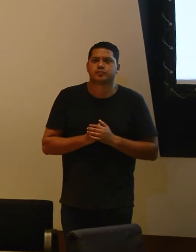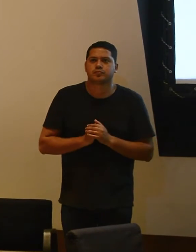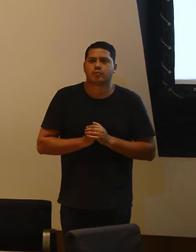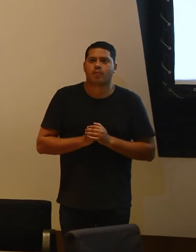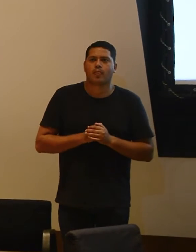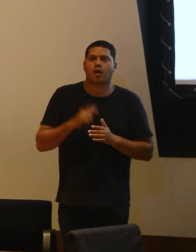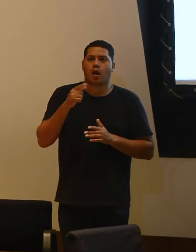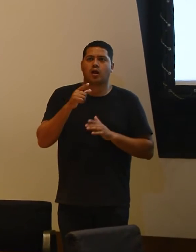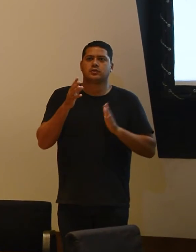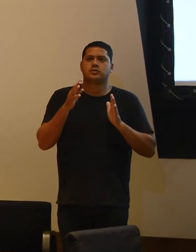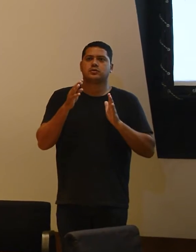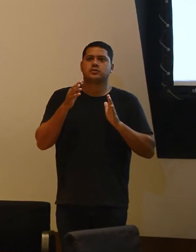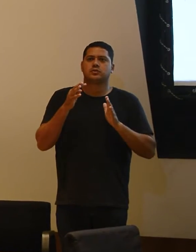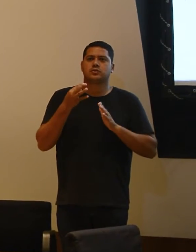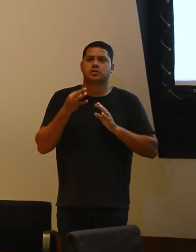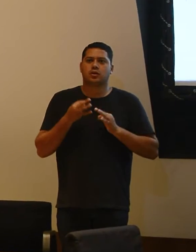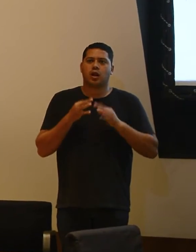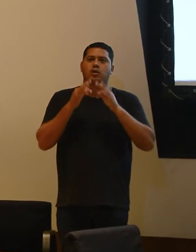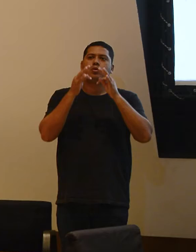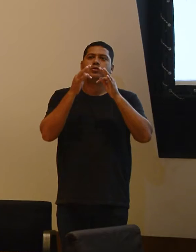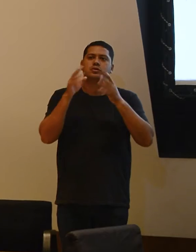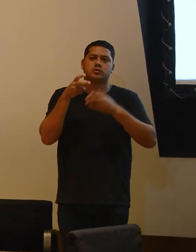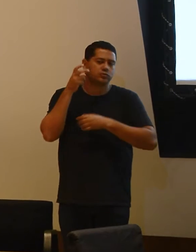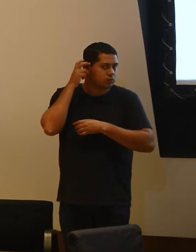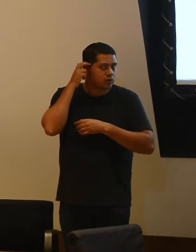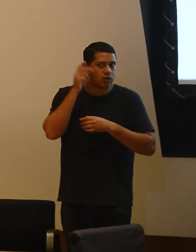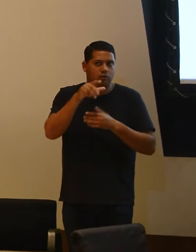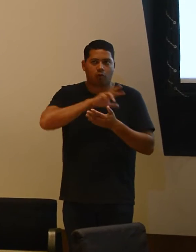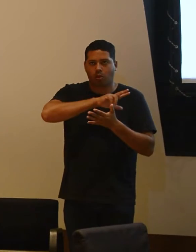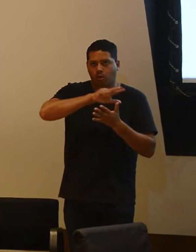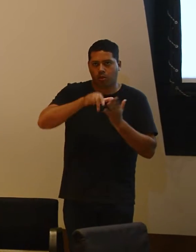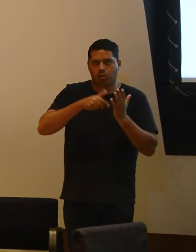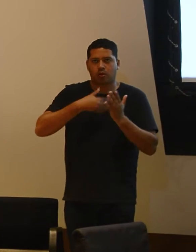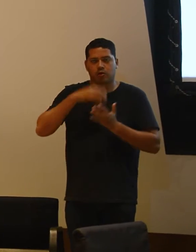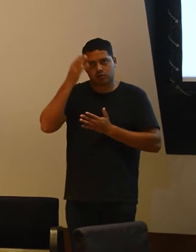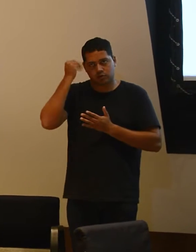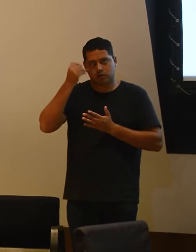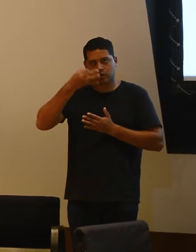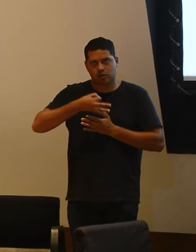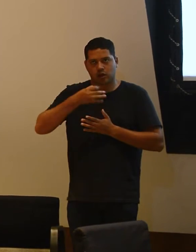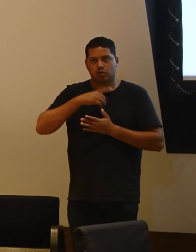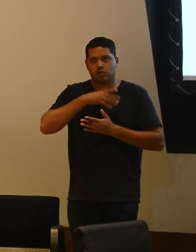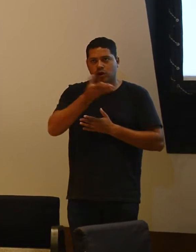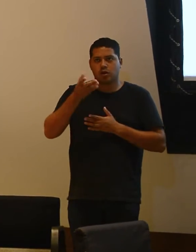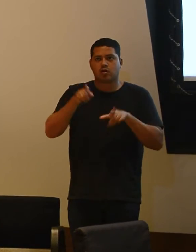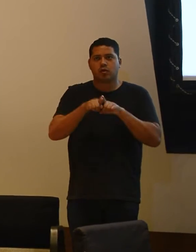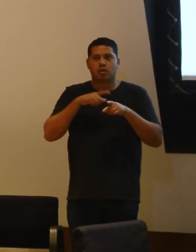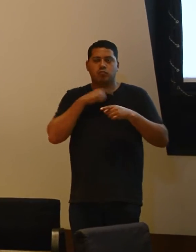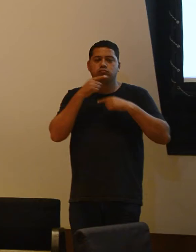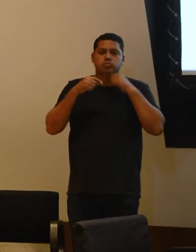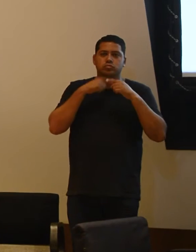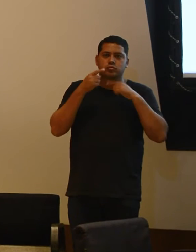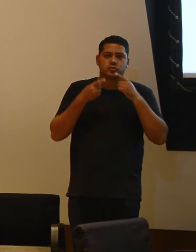essas tecnologias das próteses auditivas implantáveis. São muitas, e eu tenho certeza que eles têm muitas dúvidas em relação a isso. E